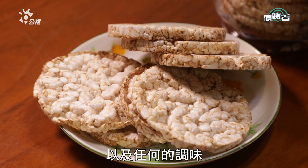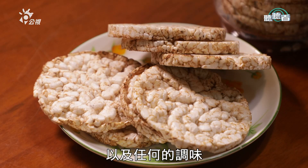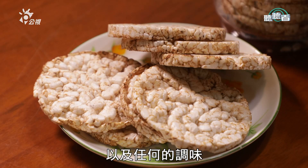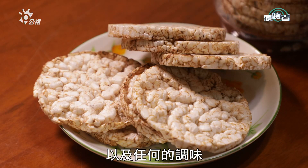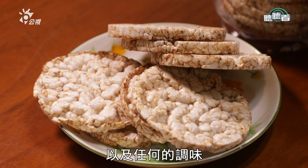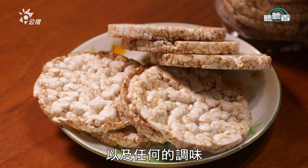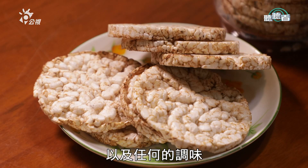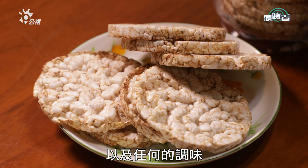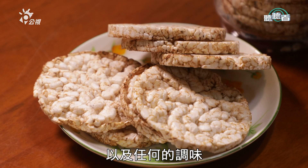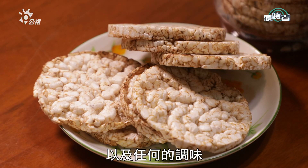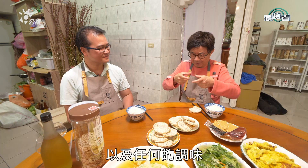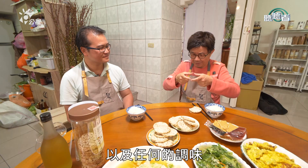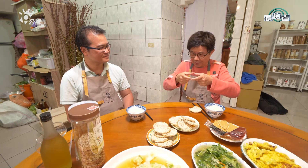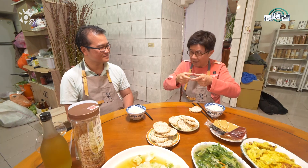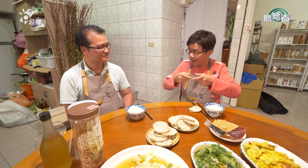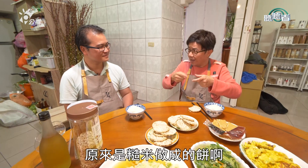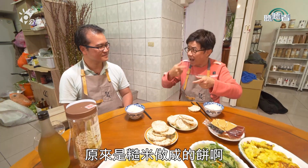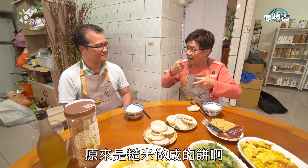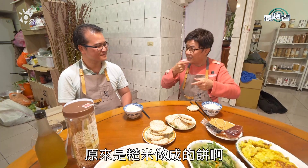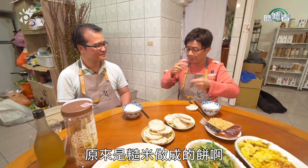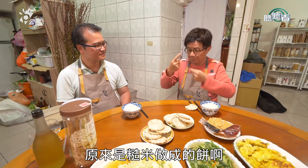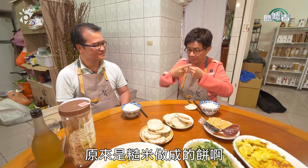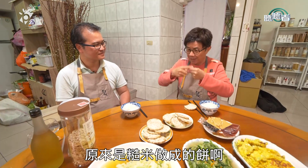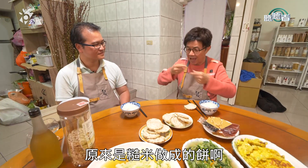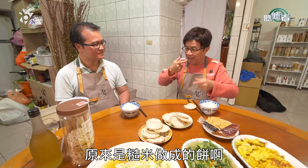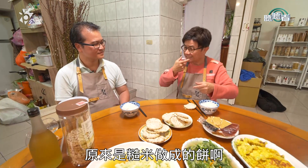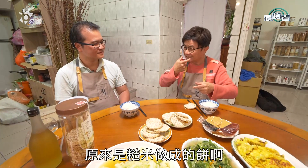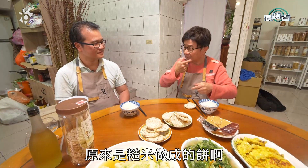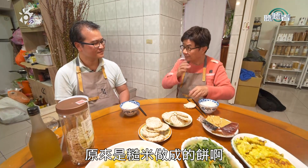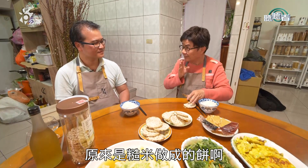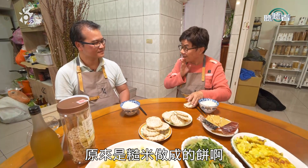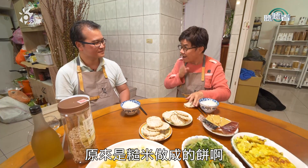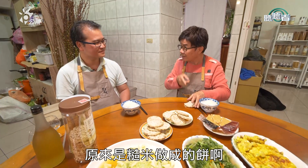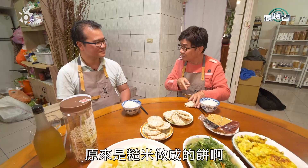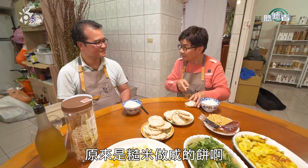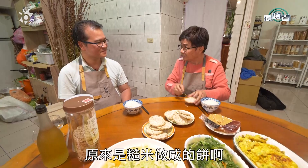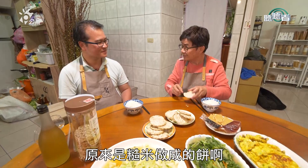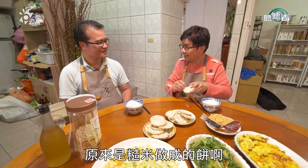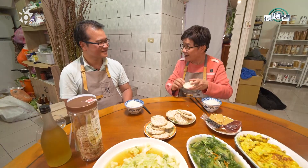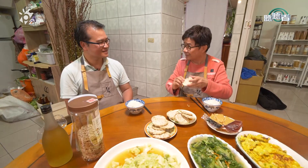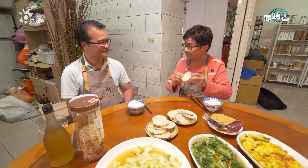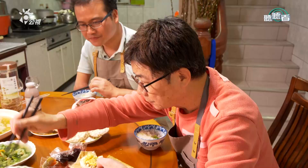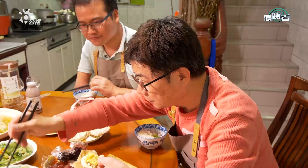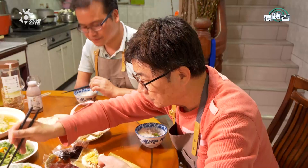任何的调味。 哦，原来是糙米做成的饼啊。